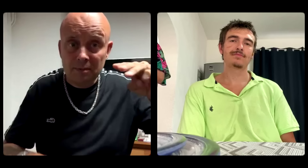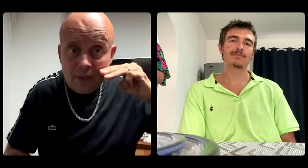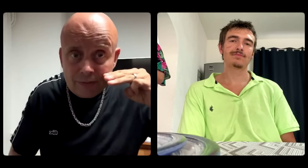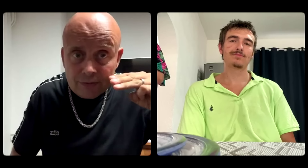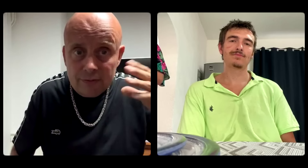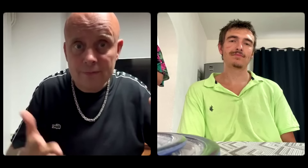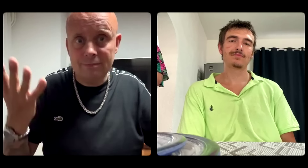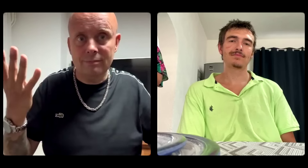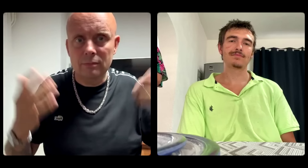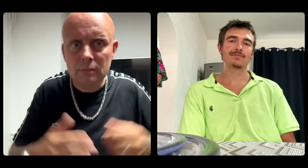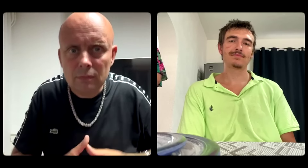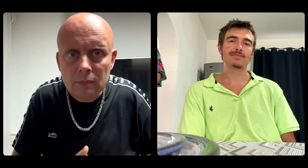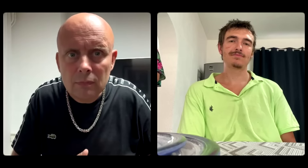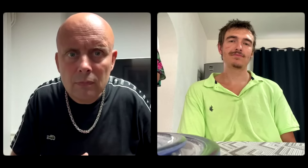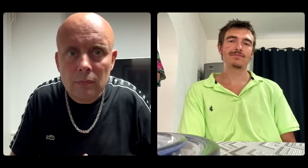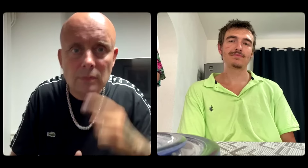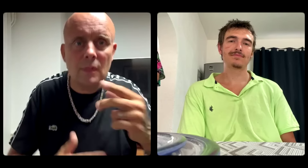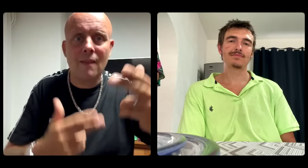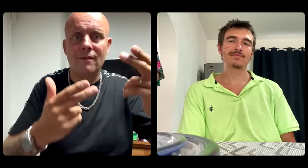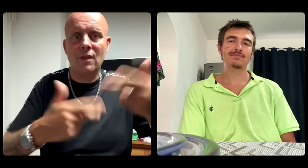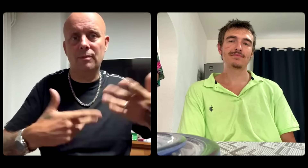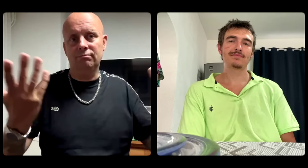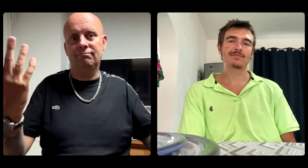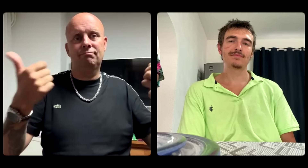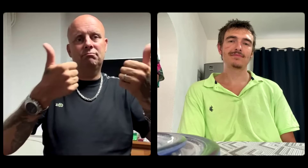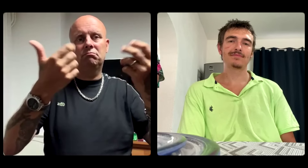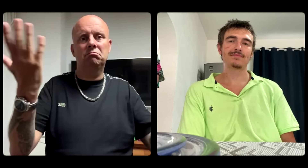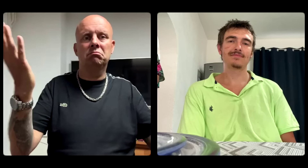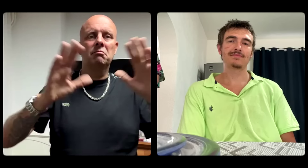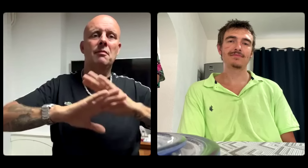It's pretty much like it's no problem.